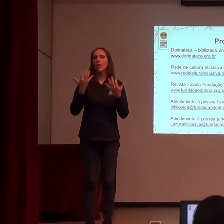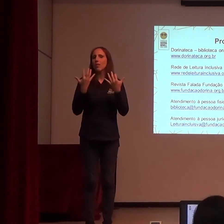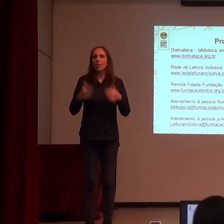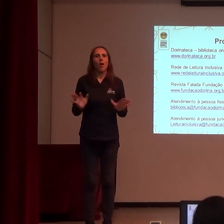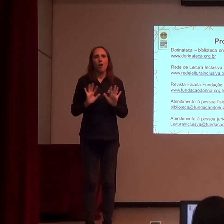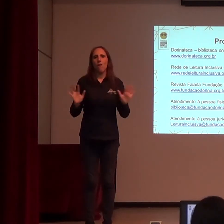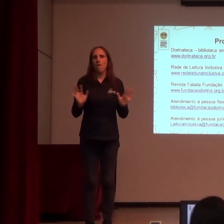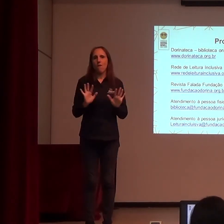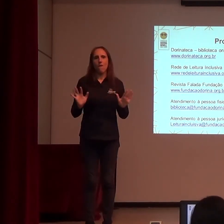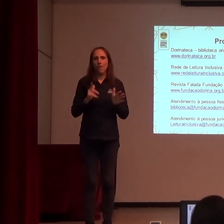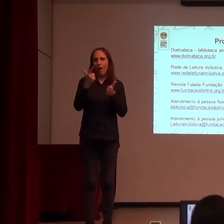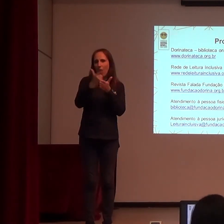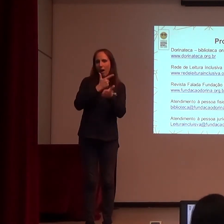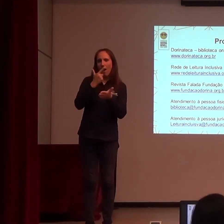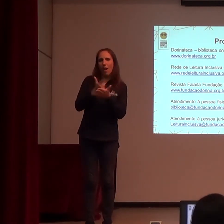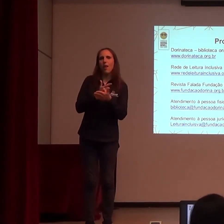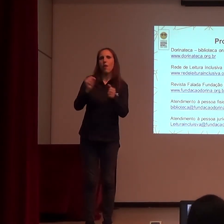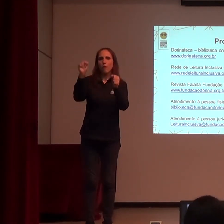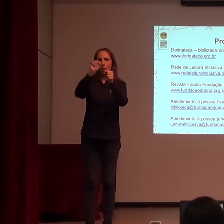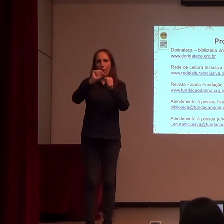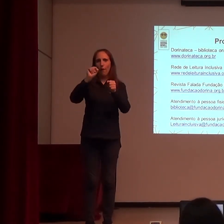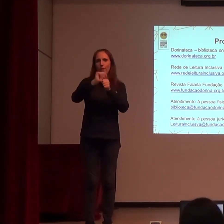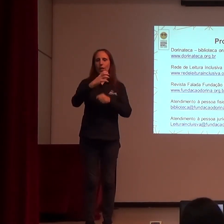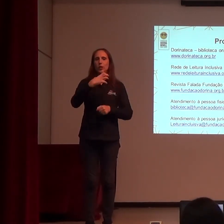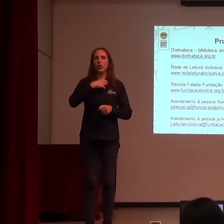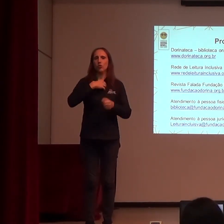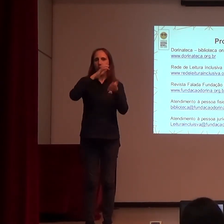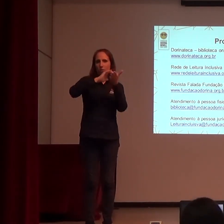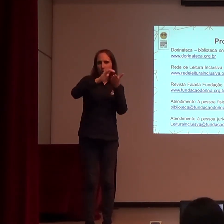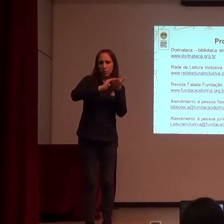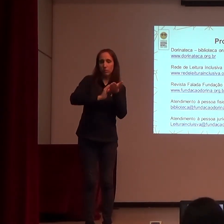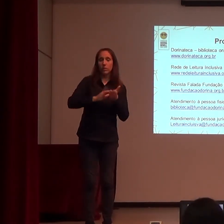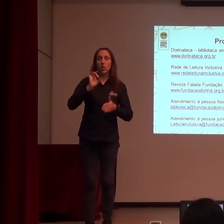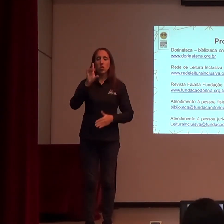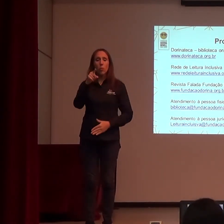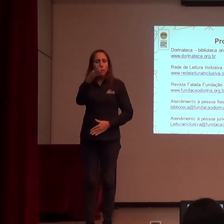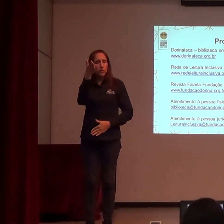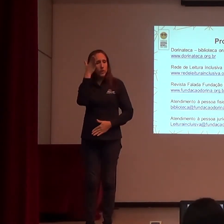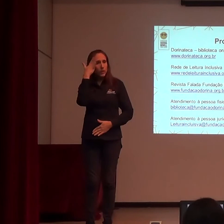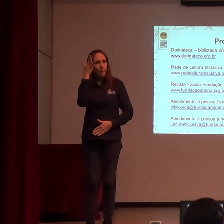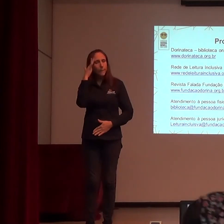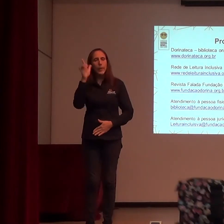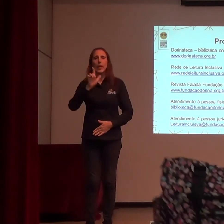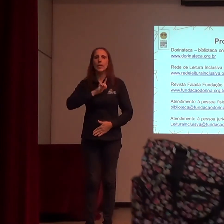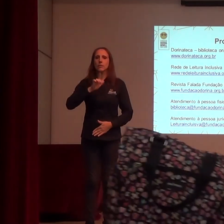as suas obras comercializadas em formato digital. Só para você ter uma ideia, tem uma editora